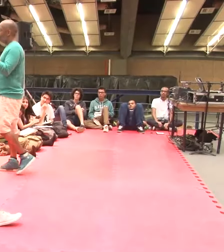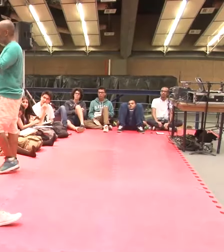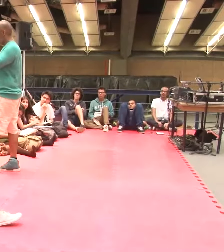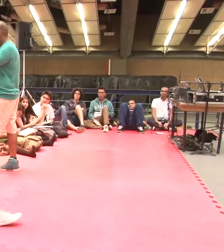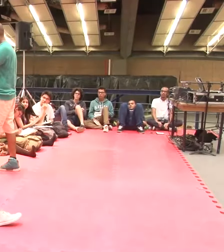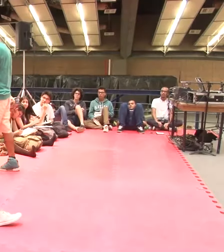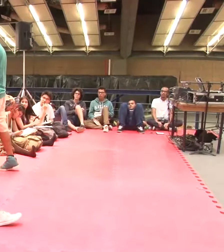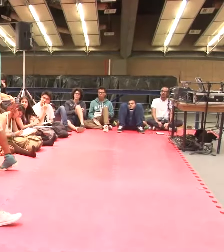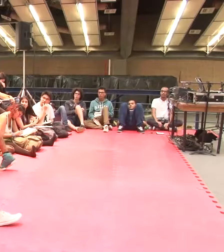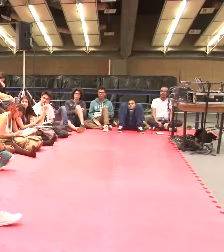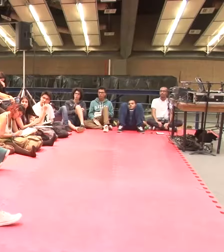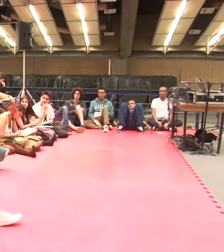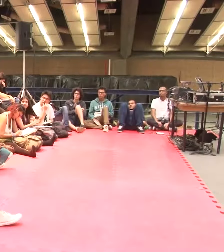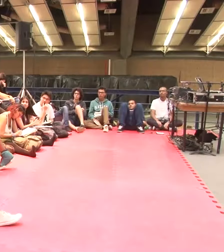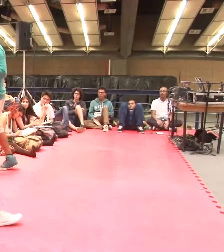cheiroso,